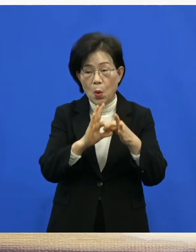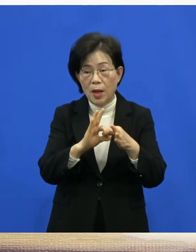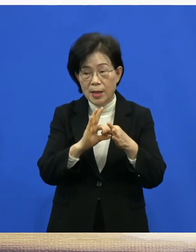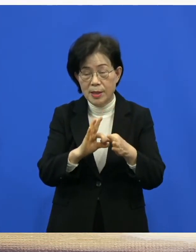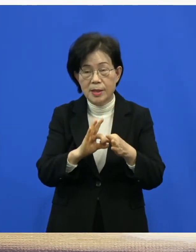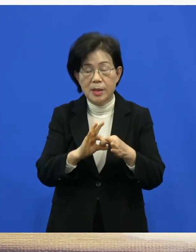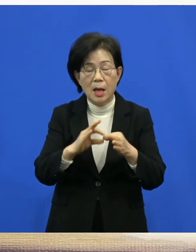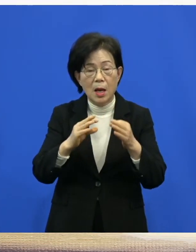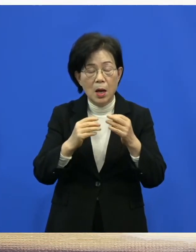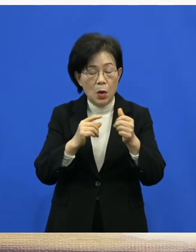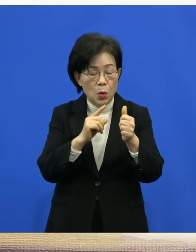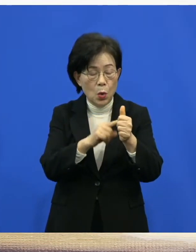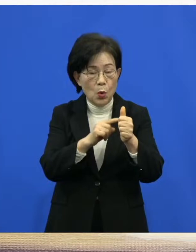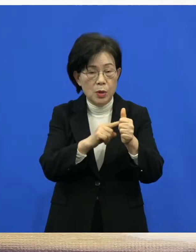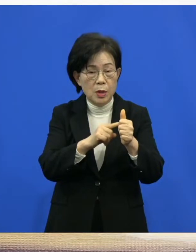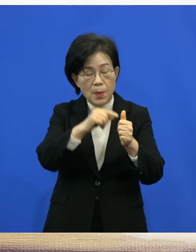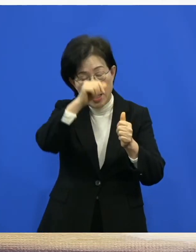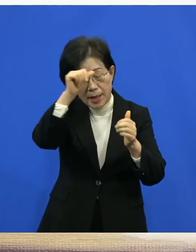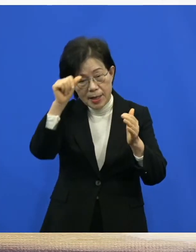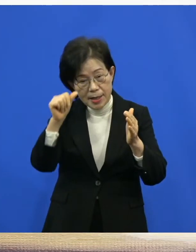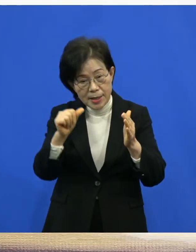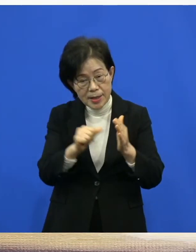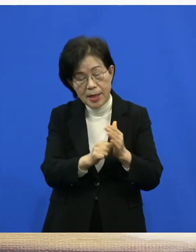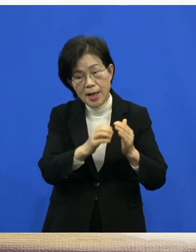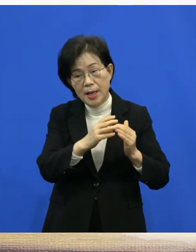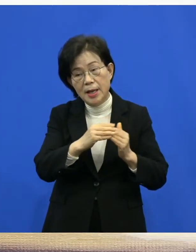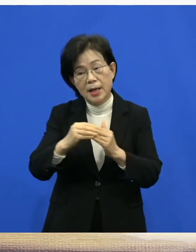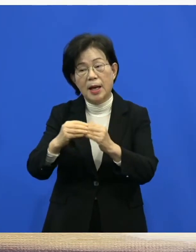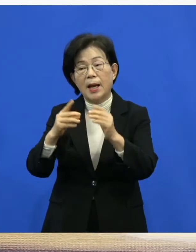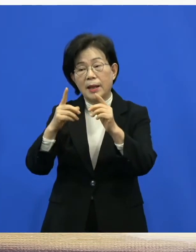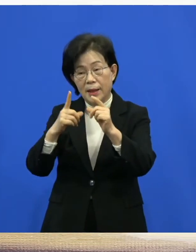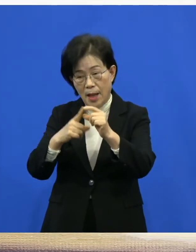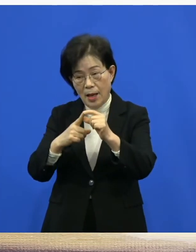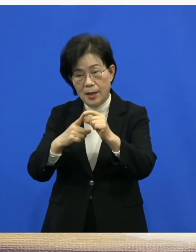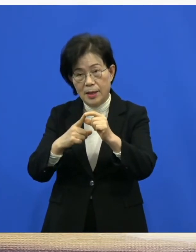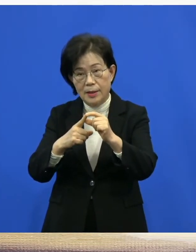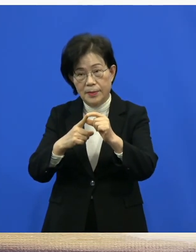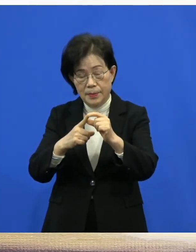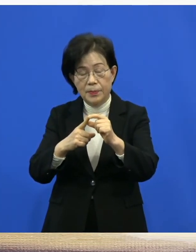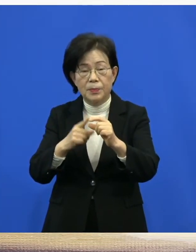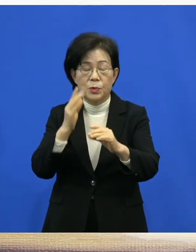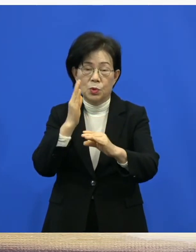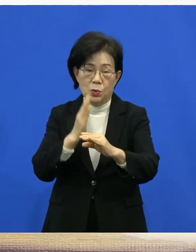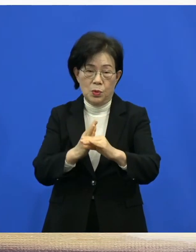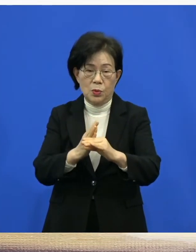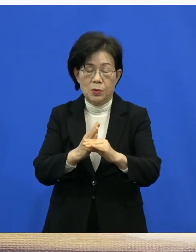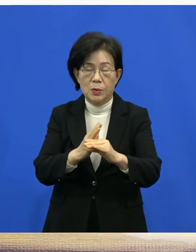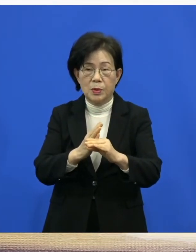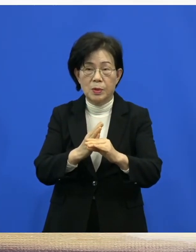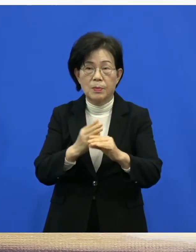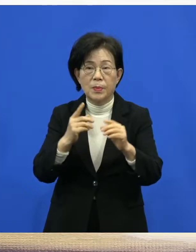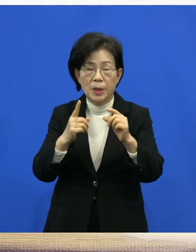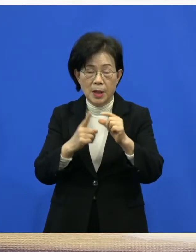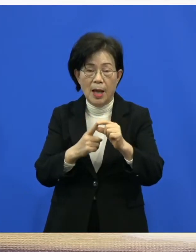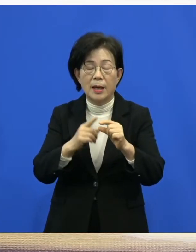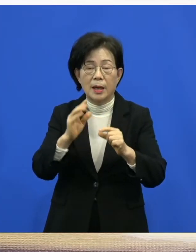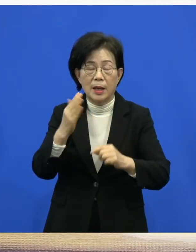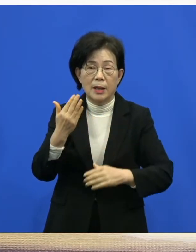그러니까 요셉의 생애를 관통하는 단어예요. 이게 핵심적인 단어. 이 키워드. 이